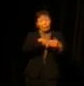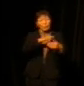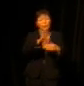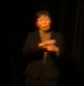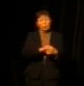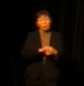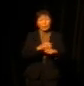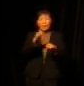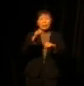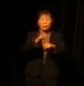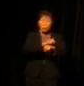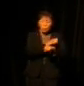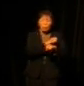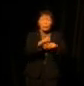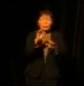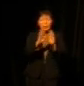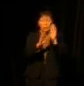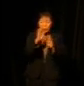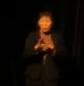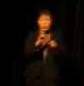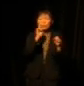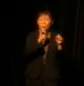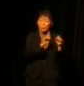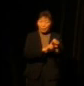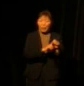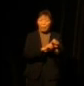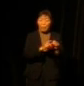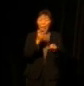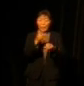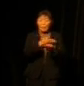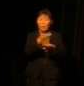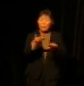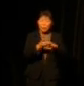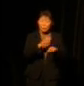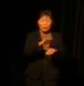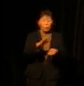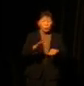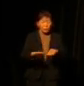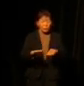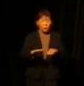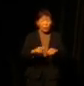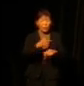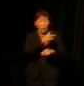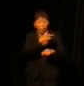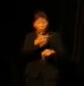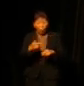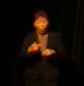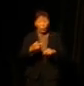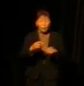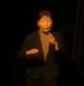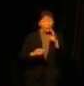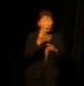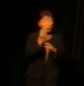特別な状況でしたので、鹿島小学校も他の学校の児童生徒も大きな事故や怪我もなくね、過ごせたこと